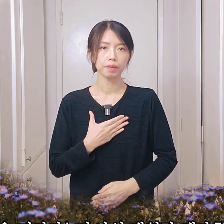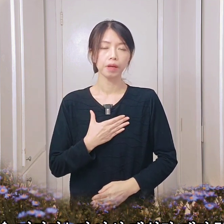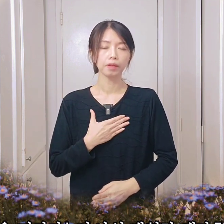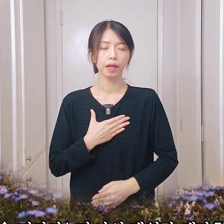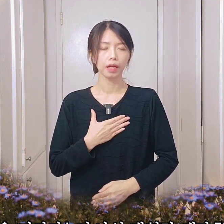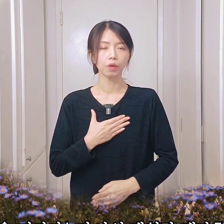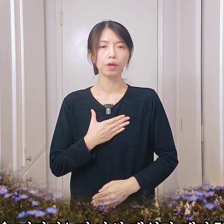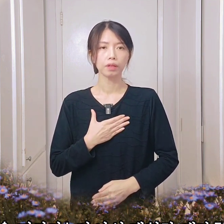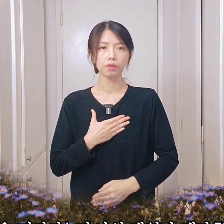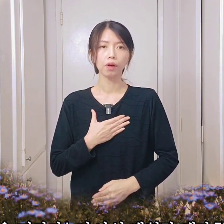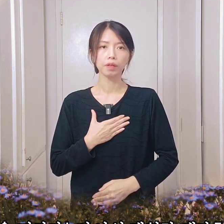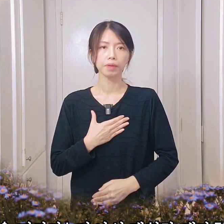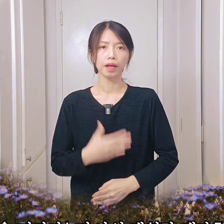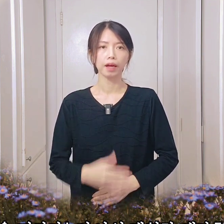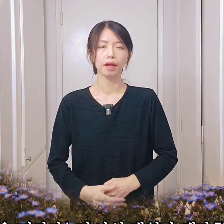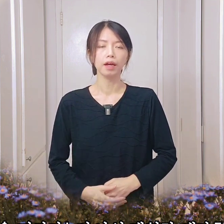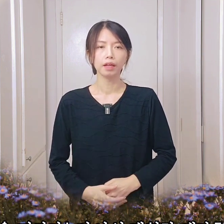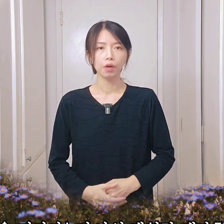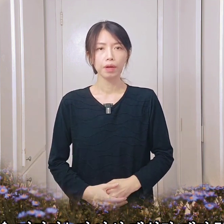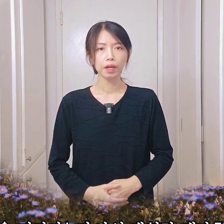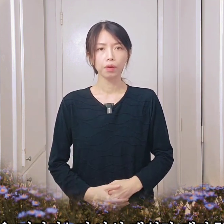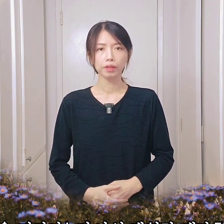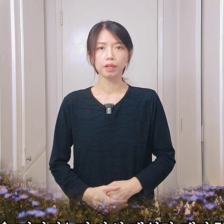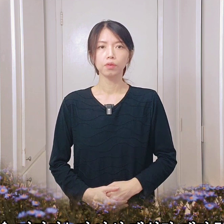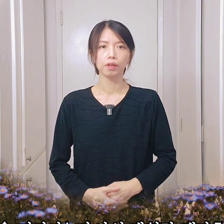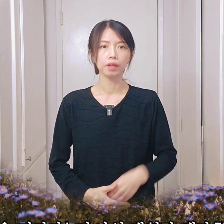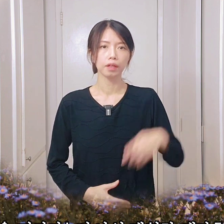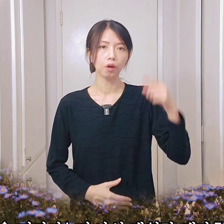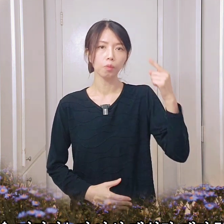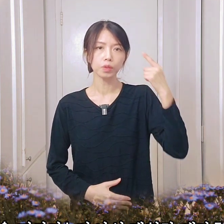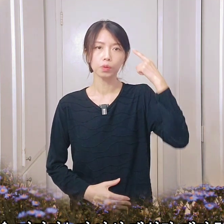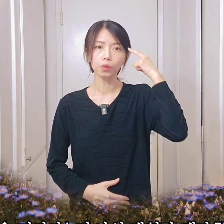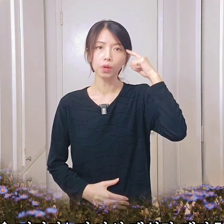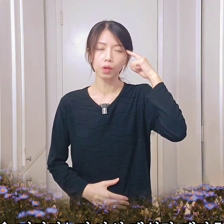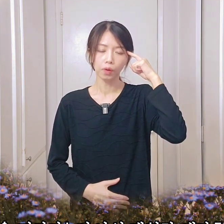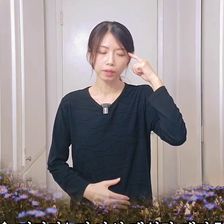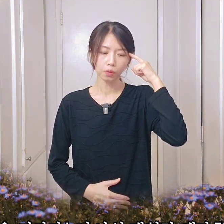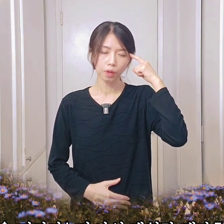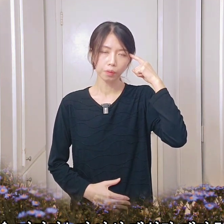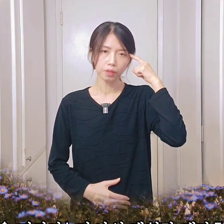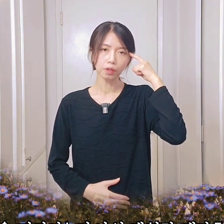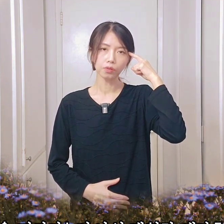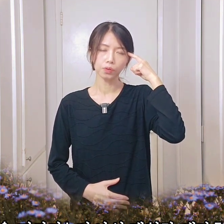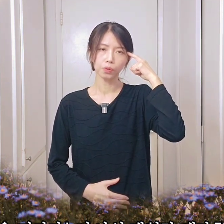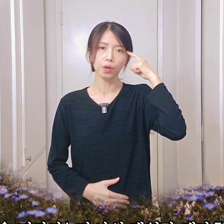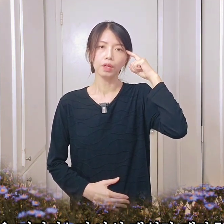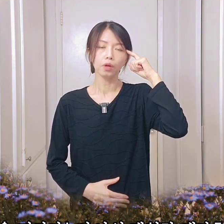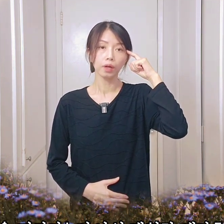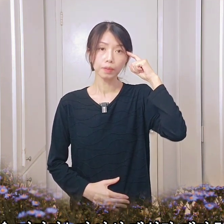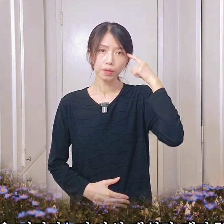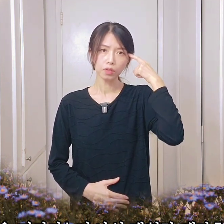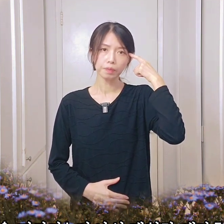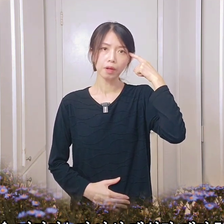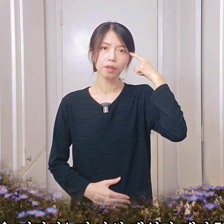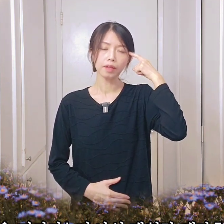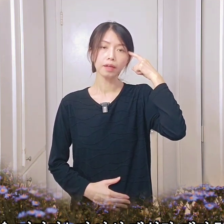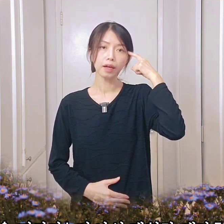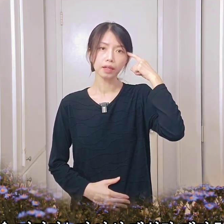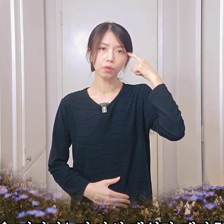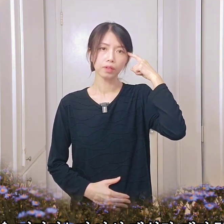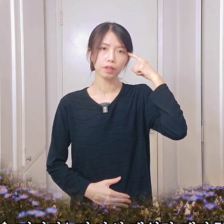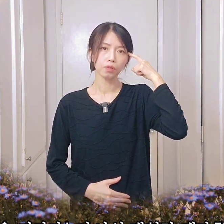가슴에 대시면 나라고 한 뜻의 수어가 됩니다. 계획이라고 한 뜻의 수어는 검지로 관자놀이 한번 찍어주시고 여기까지만